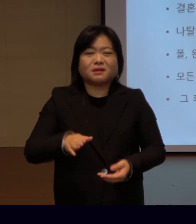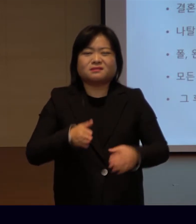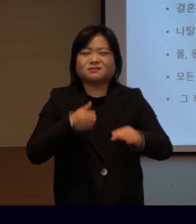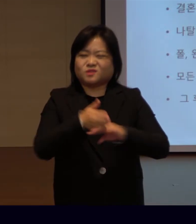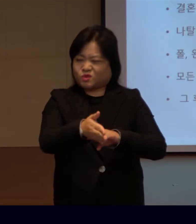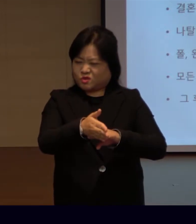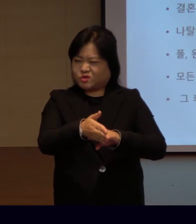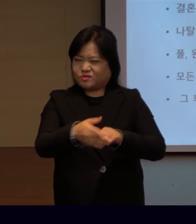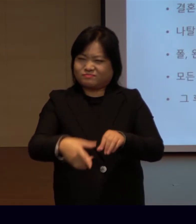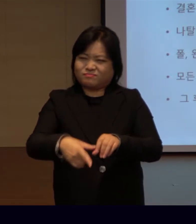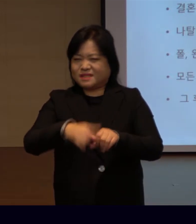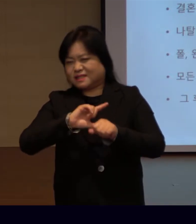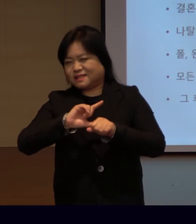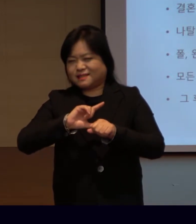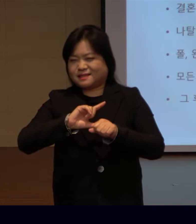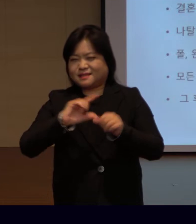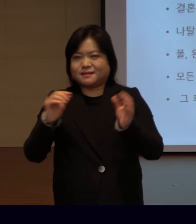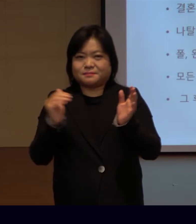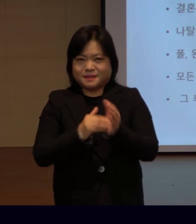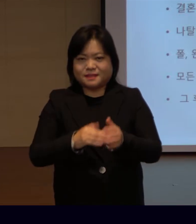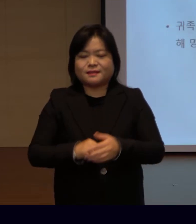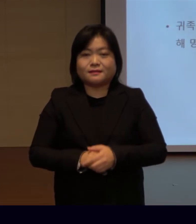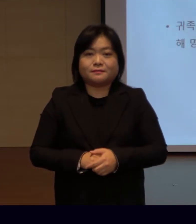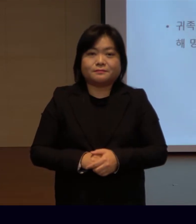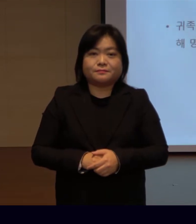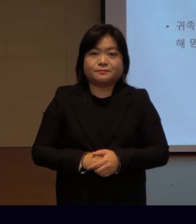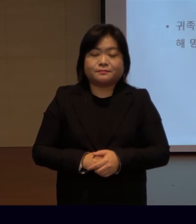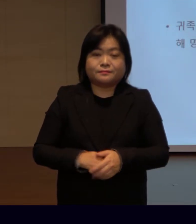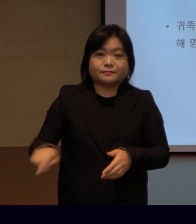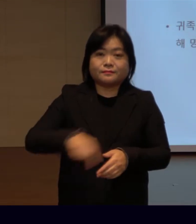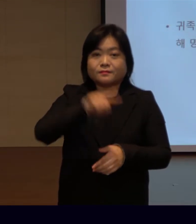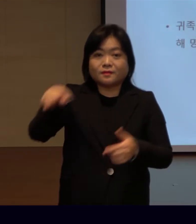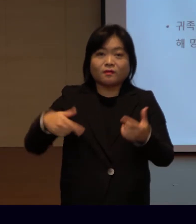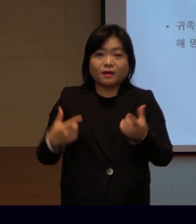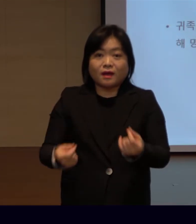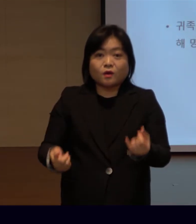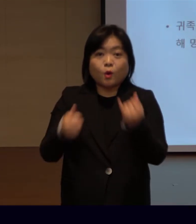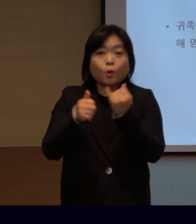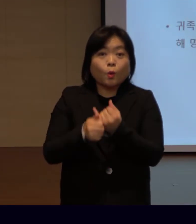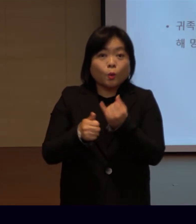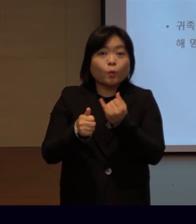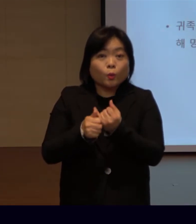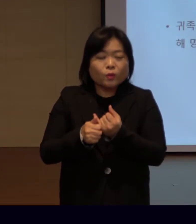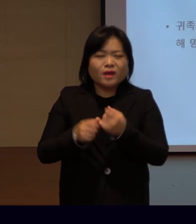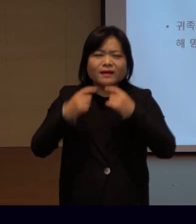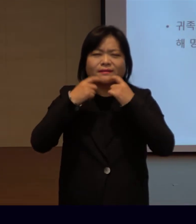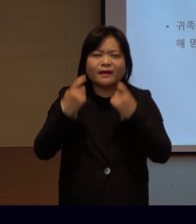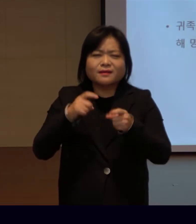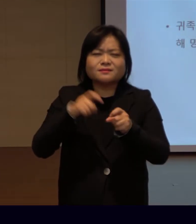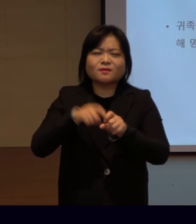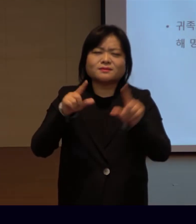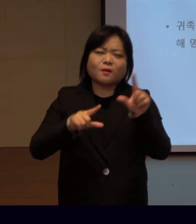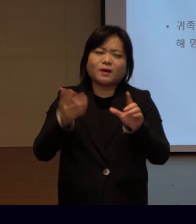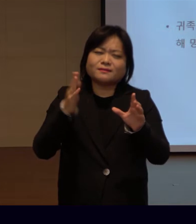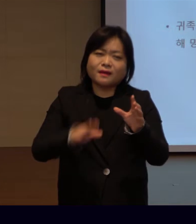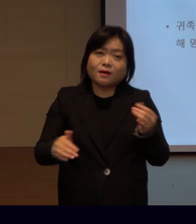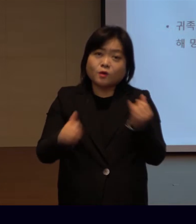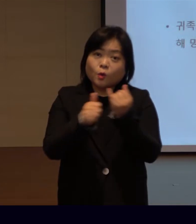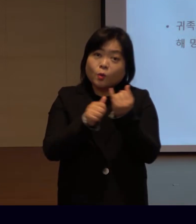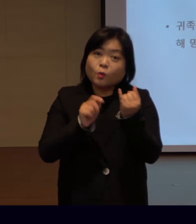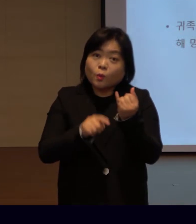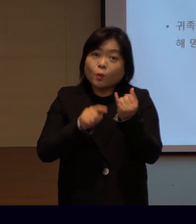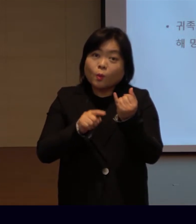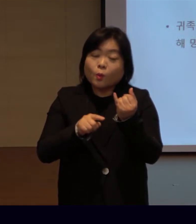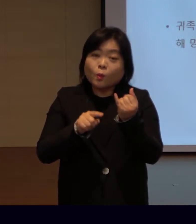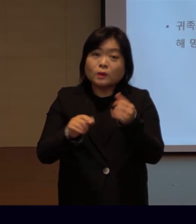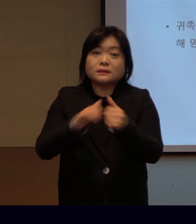너무 늦었던 것이죠. 자 이렇게 결혼이라는 개인적인 상황이지만 사실은 그것은